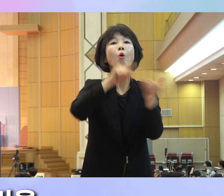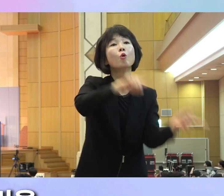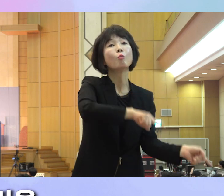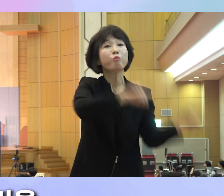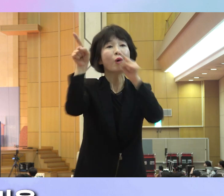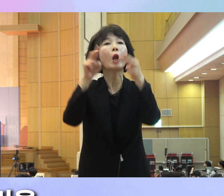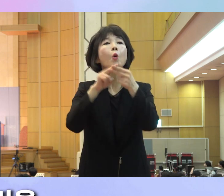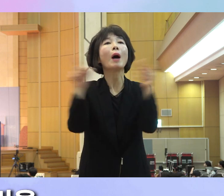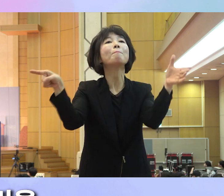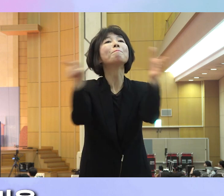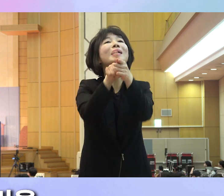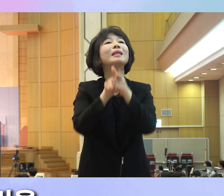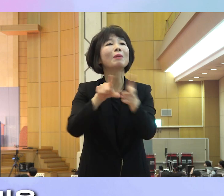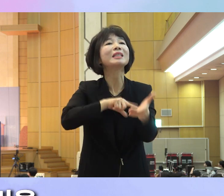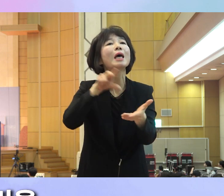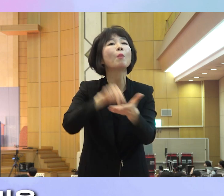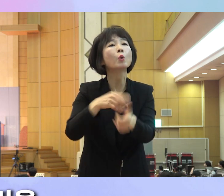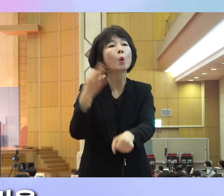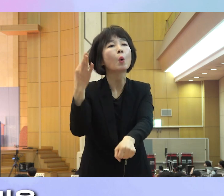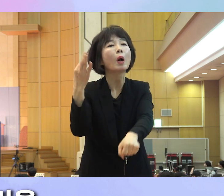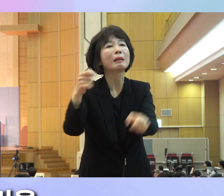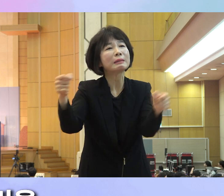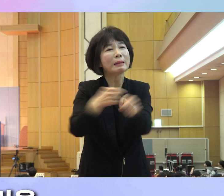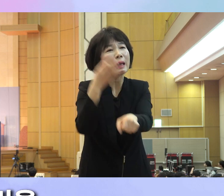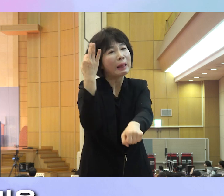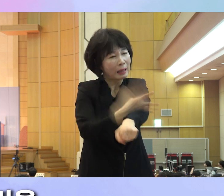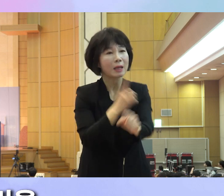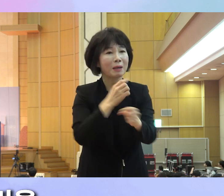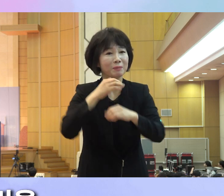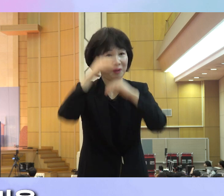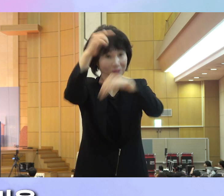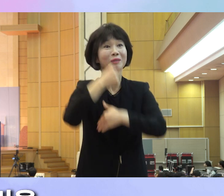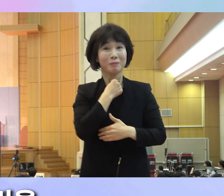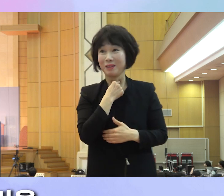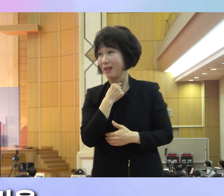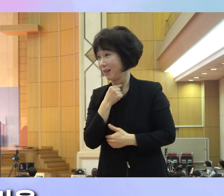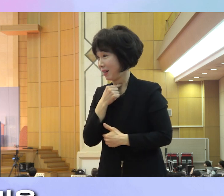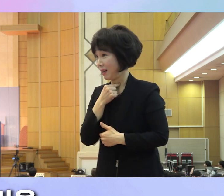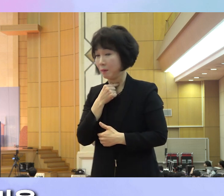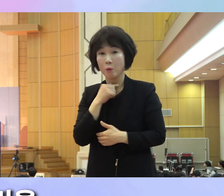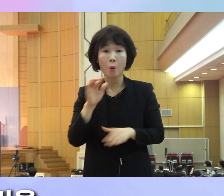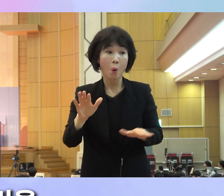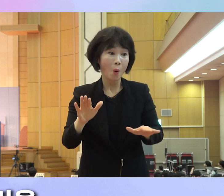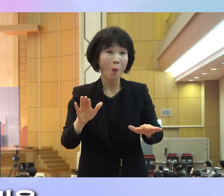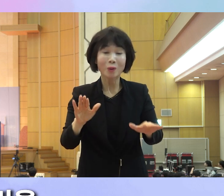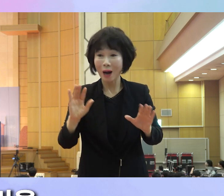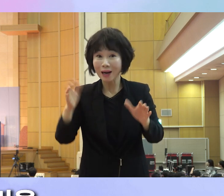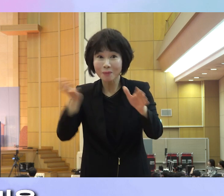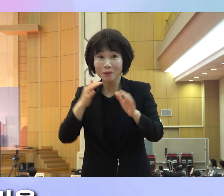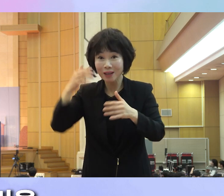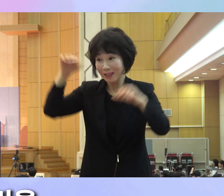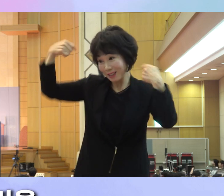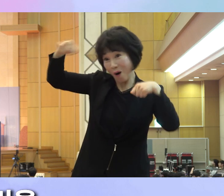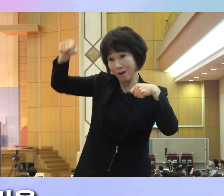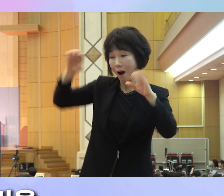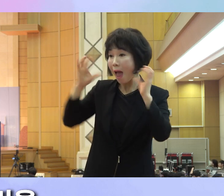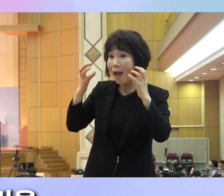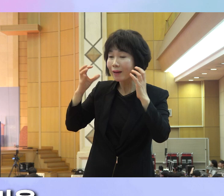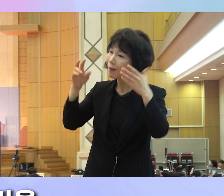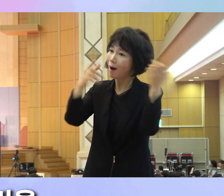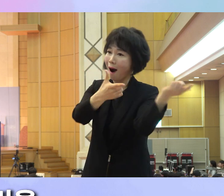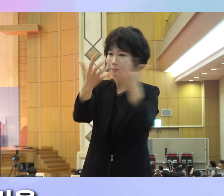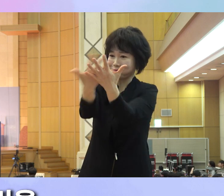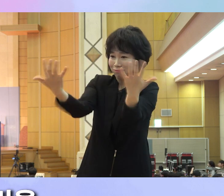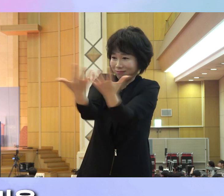제목으로 짧게 말씀드리겠습니다. 근데 이렇게 어린아이 찬양을